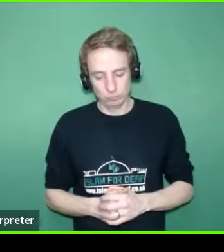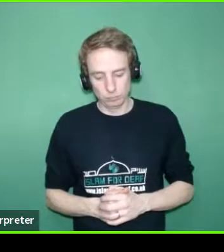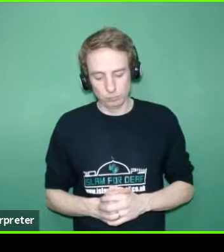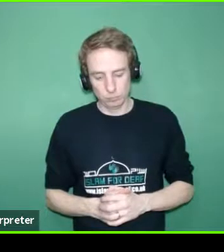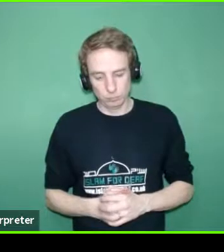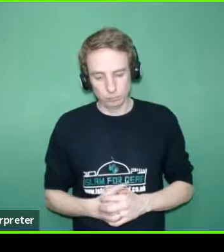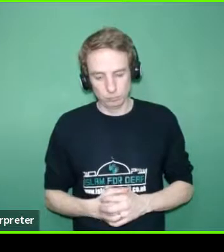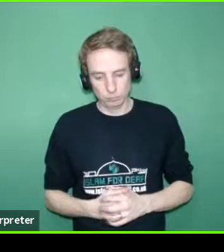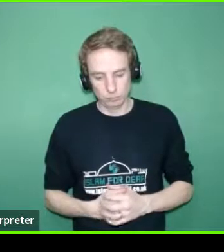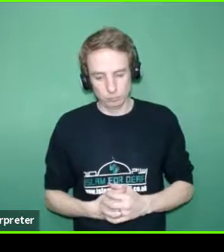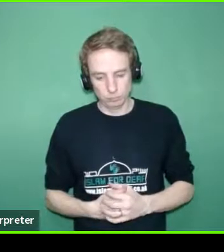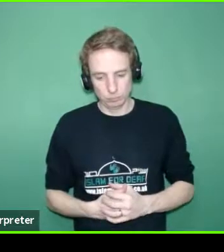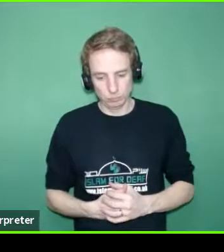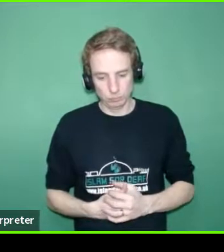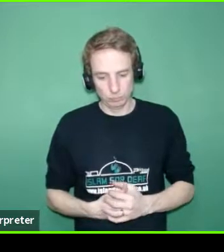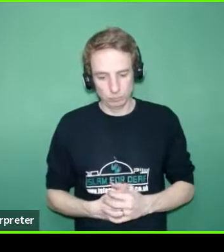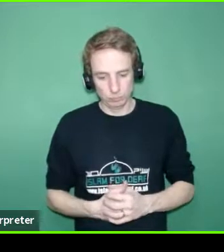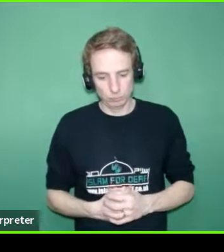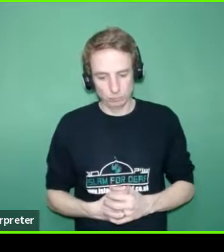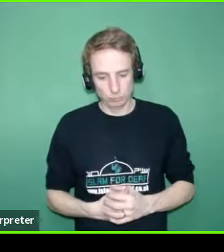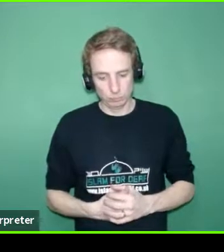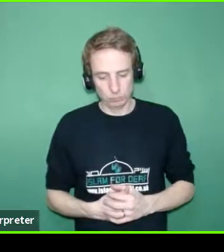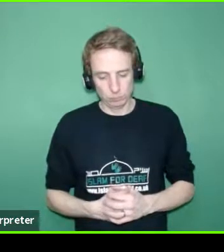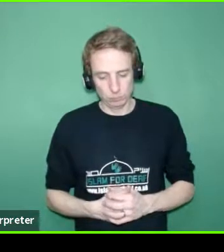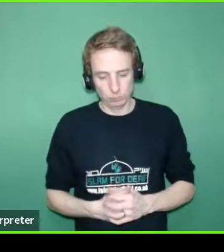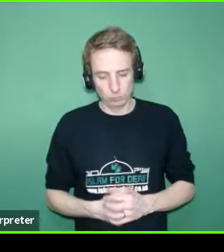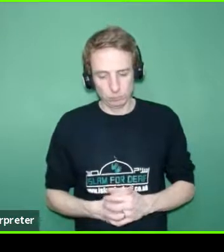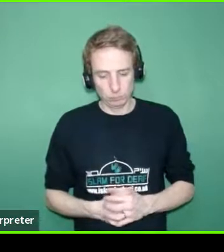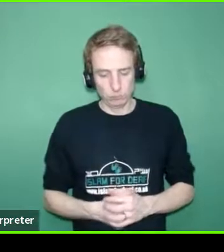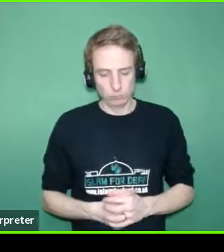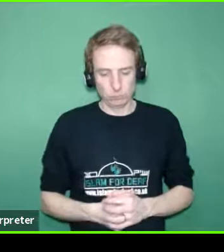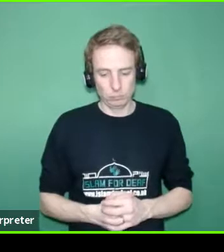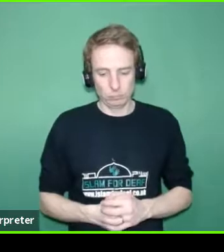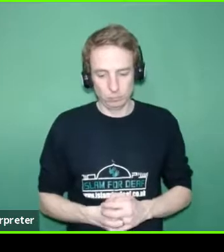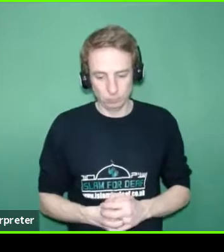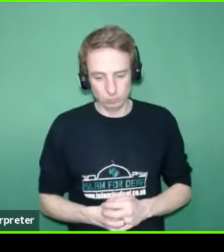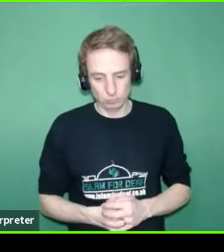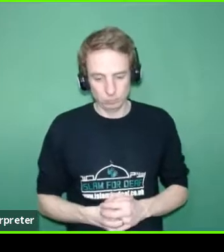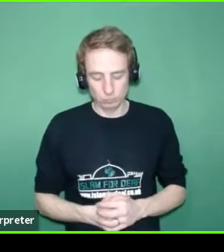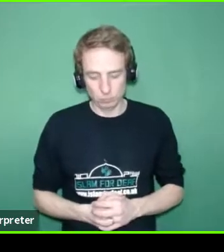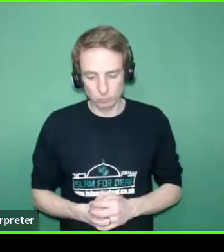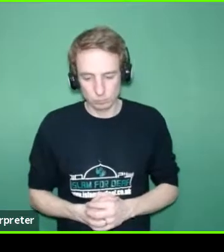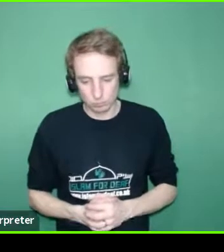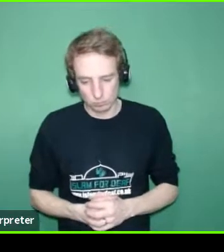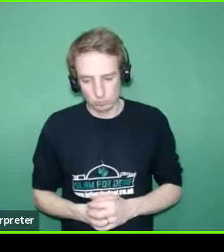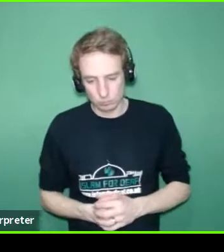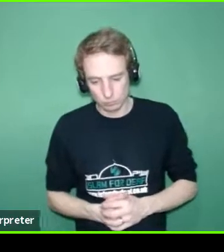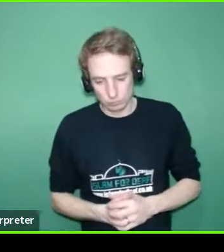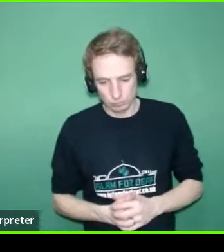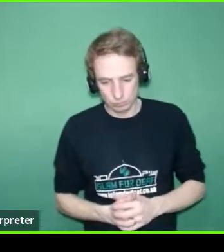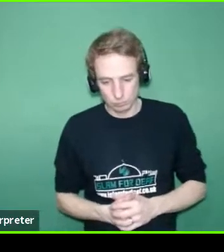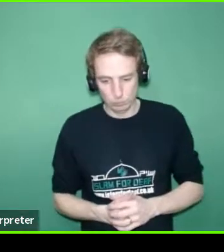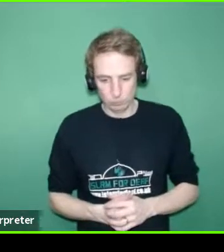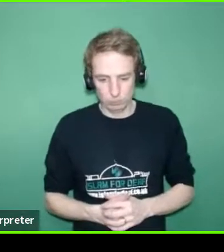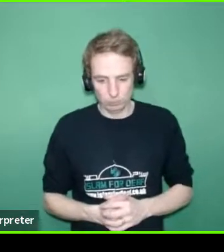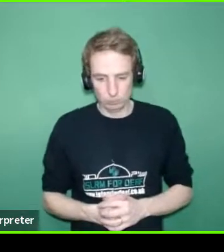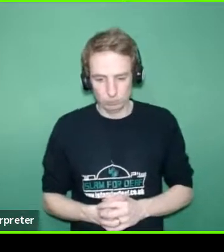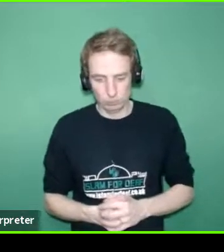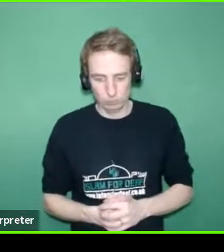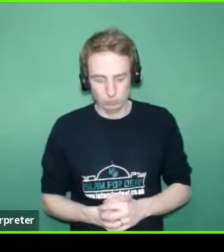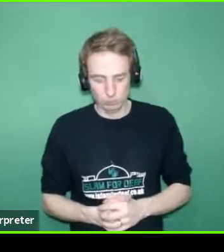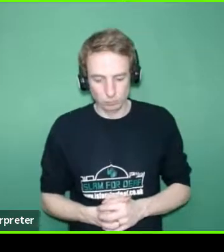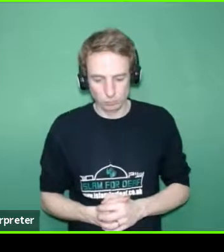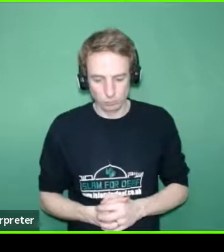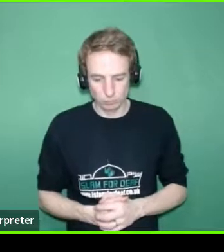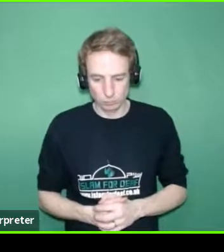فيما جاء في شهر رجب عن ابن دحية أنه قال: وذكر بعض القصاص